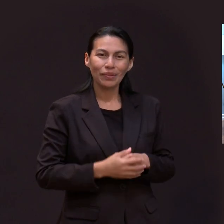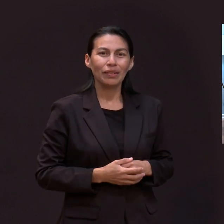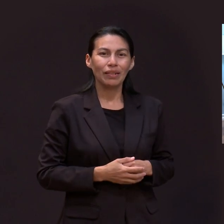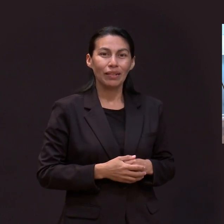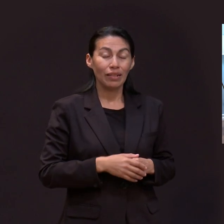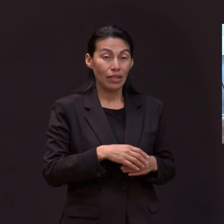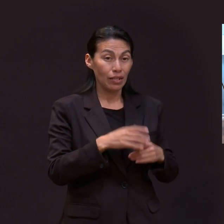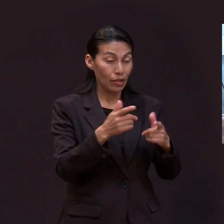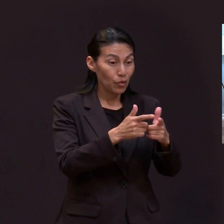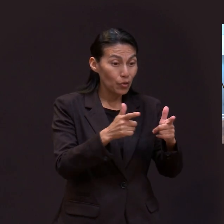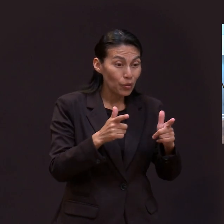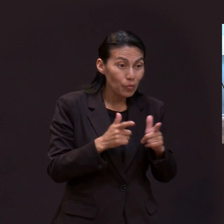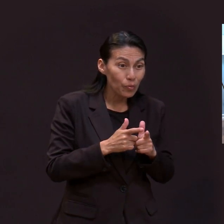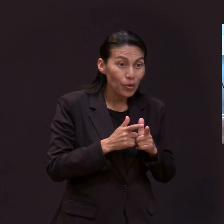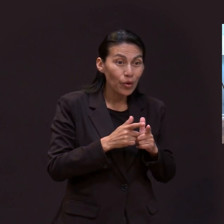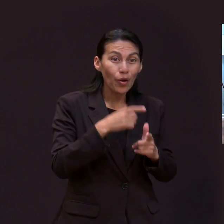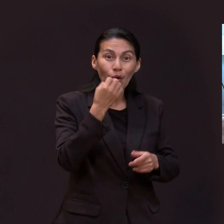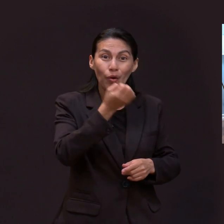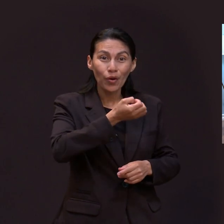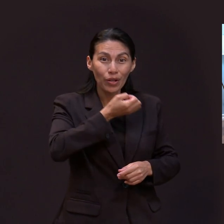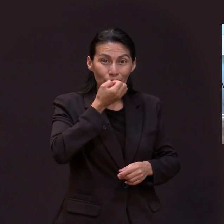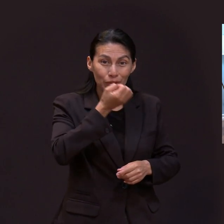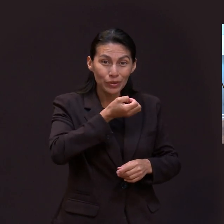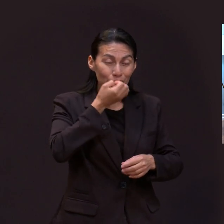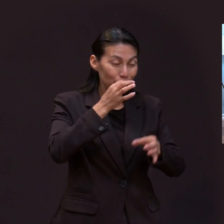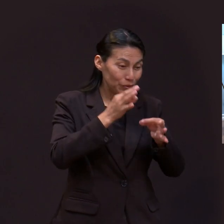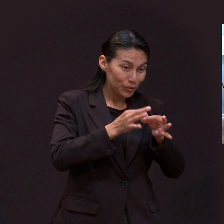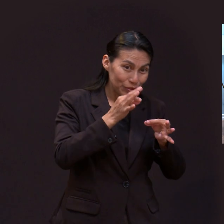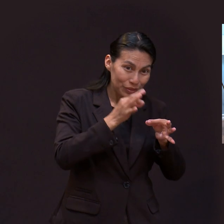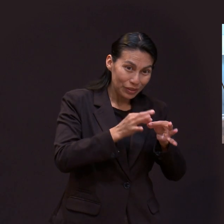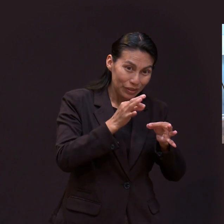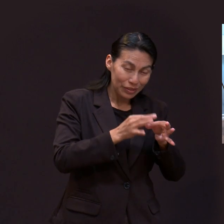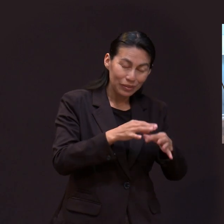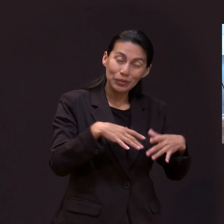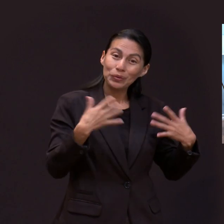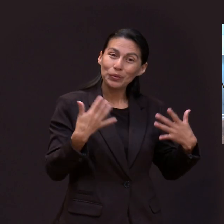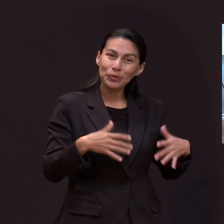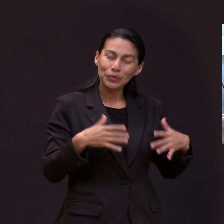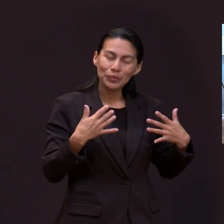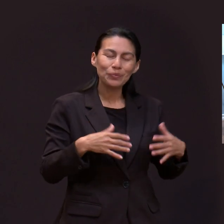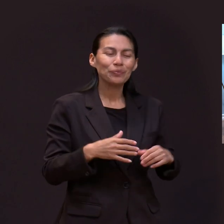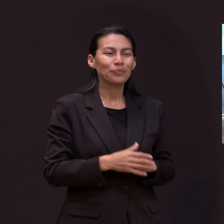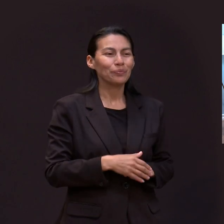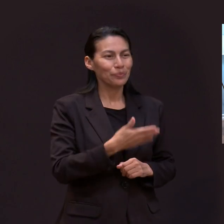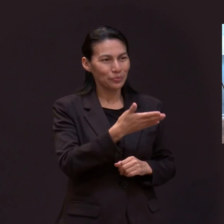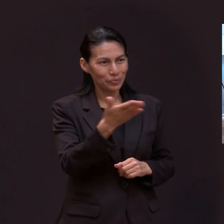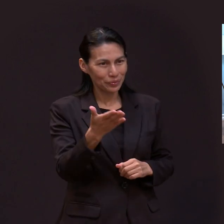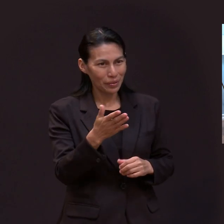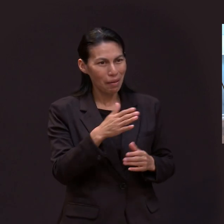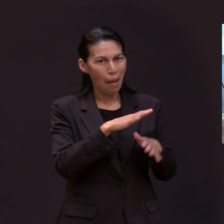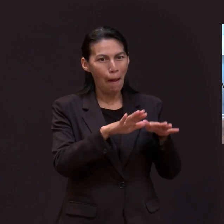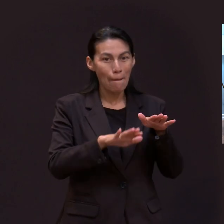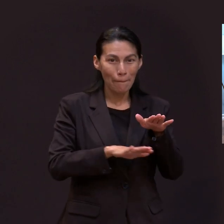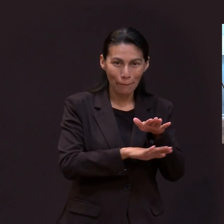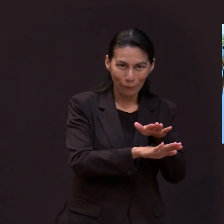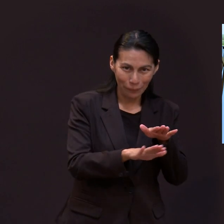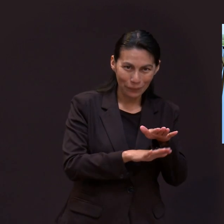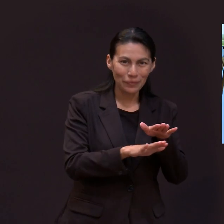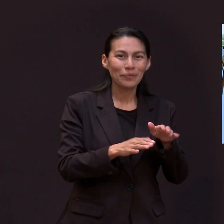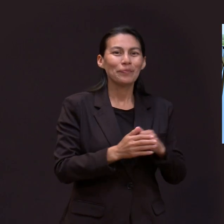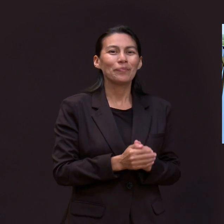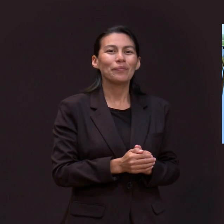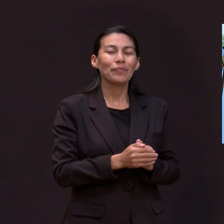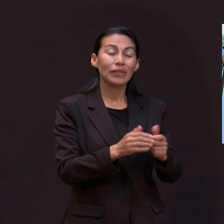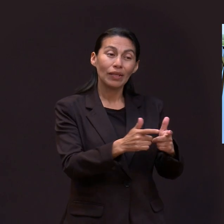sus vidas en las guerreras de la oración también porque ellas constituyen los elementos